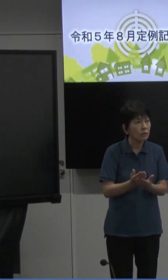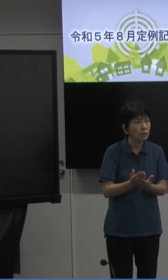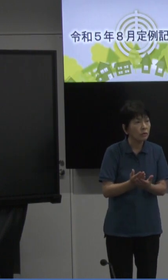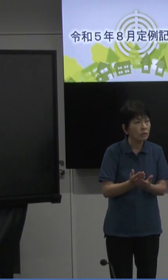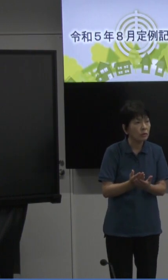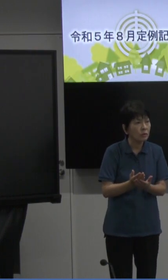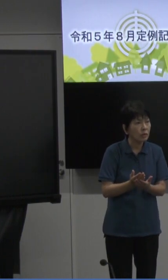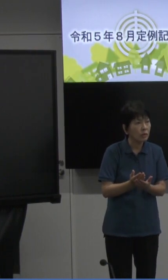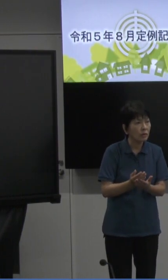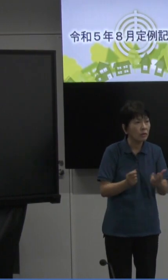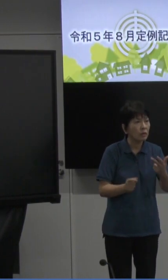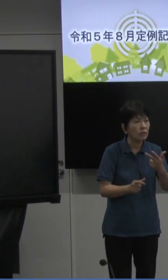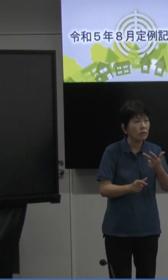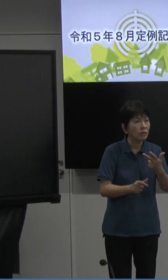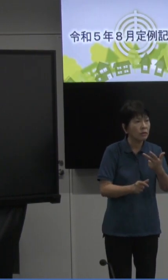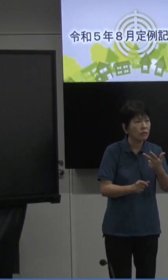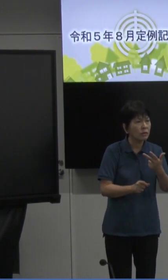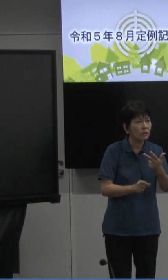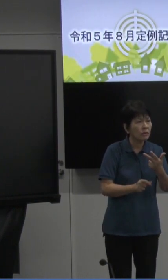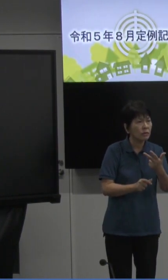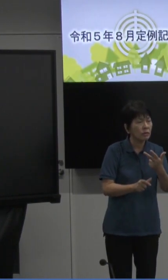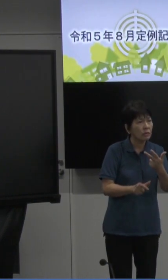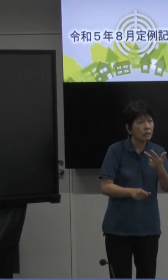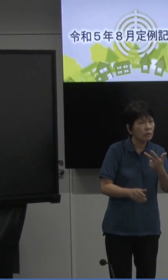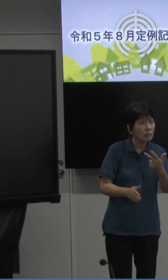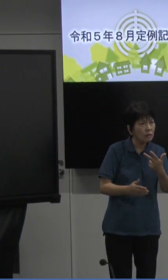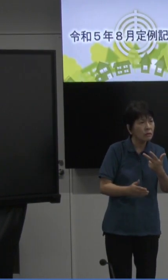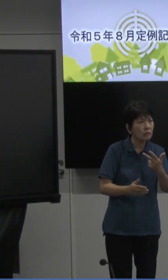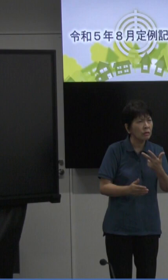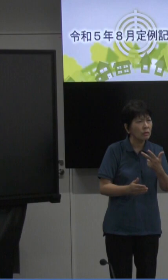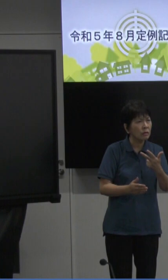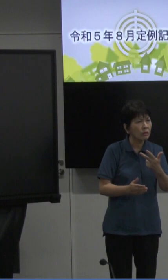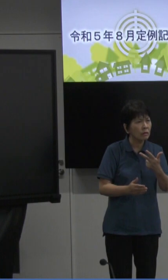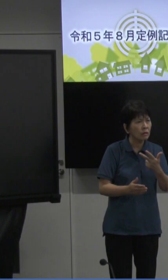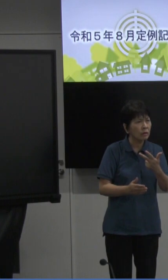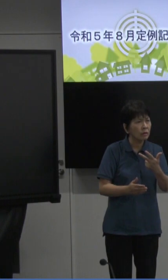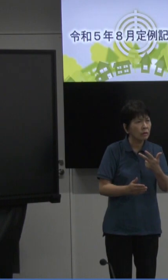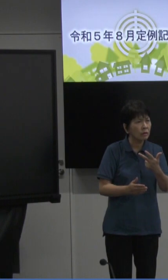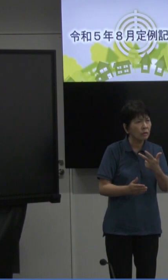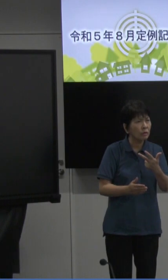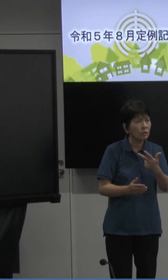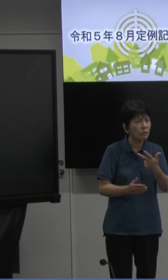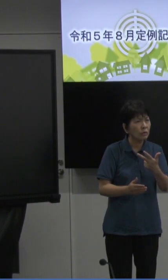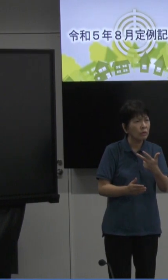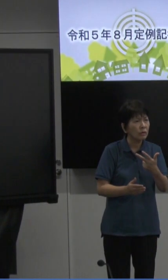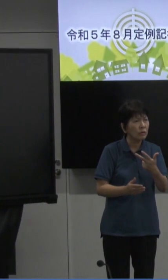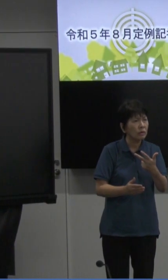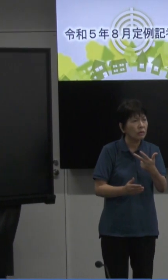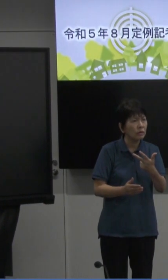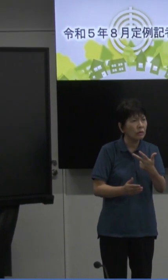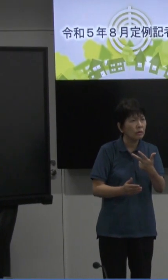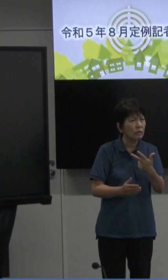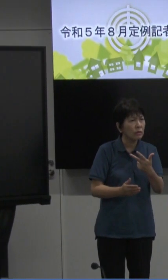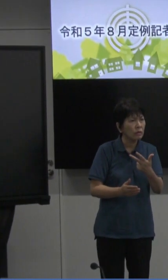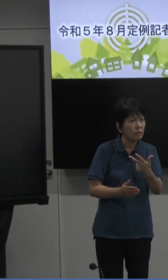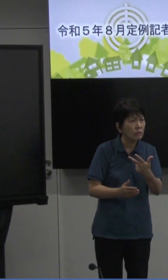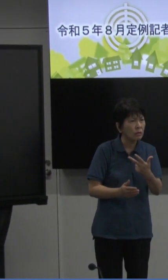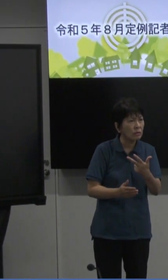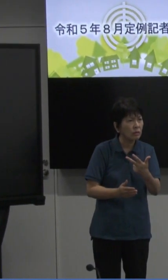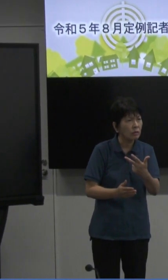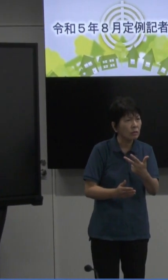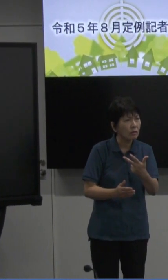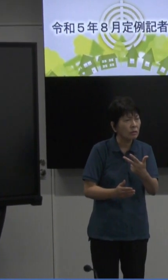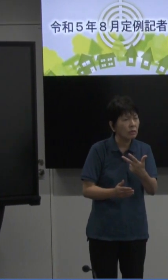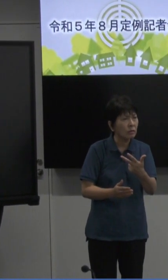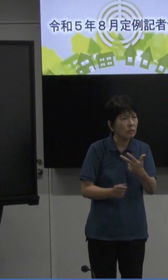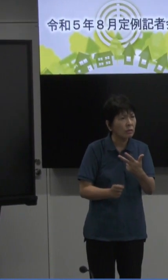はい、 7月から不在が続いている状況かと思うんですけれども、今後のこう選任の時期等についてこう市長がどの